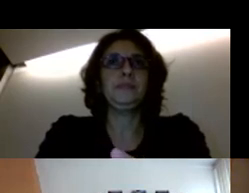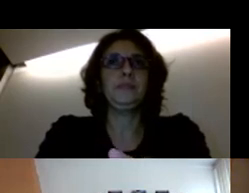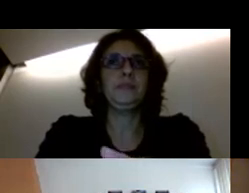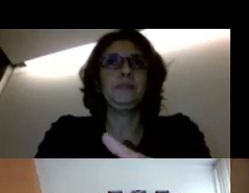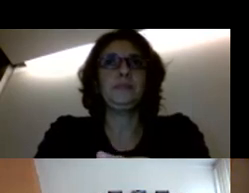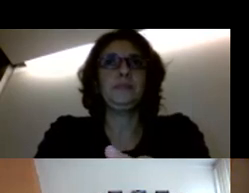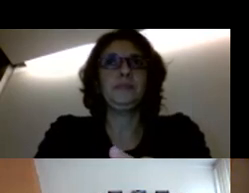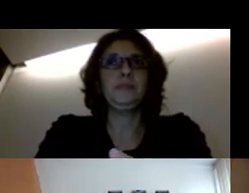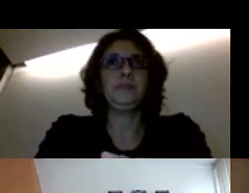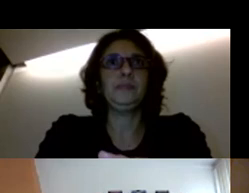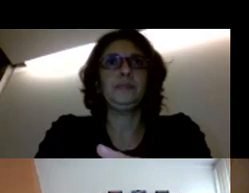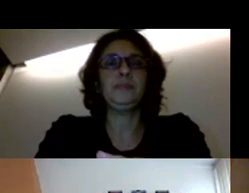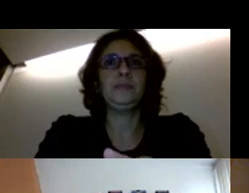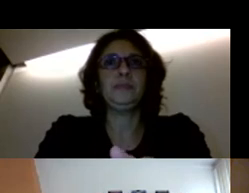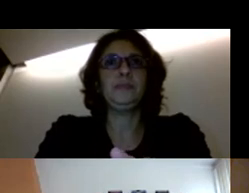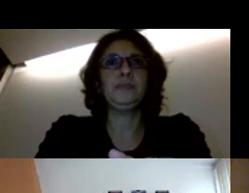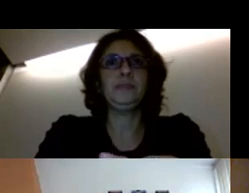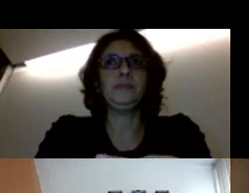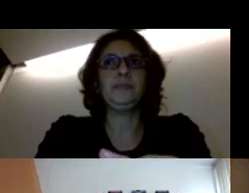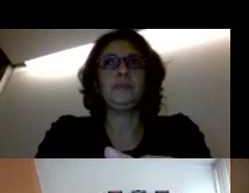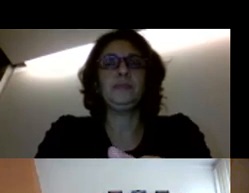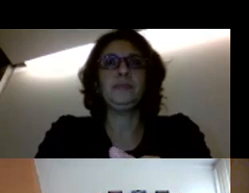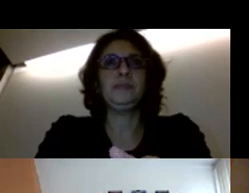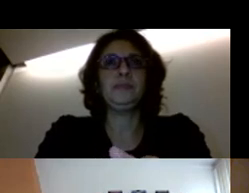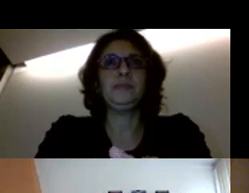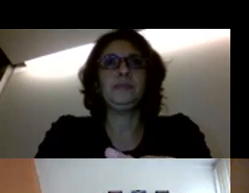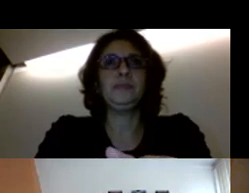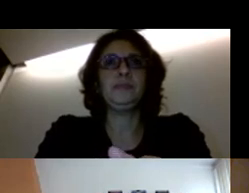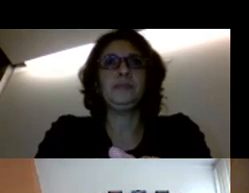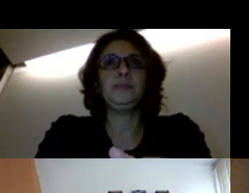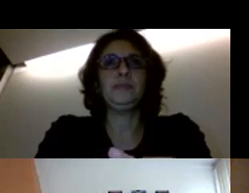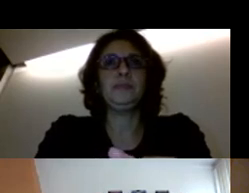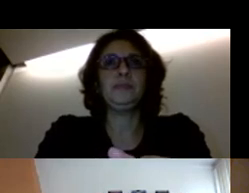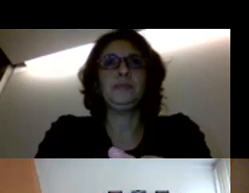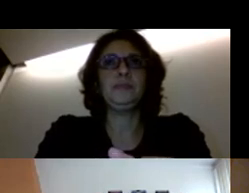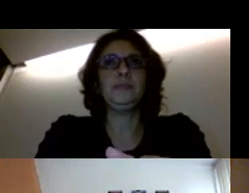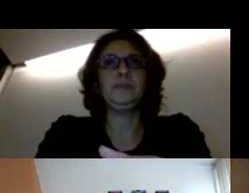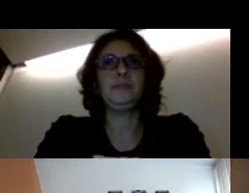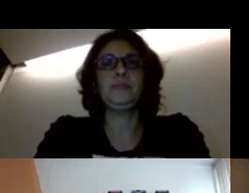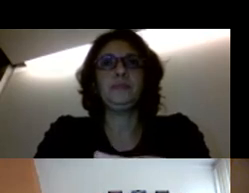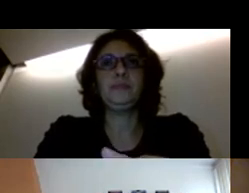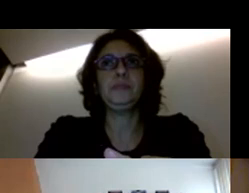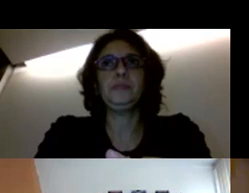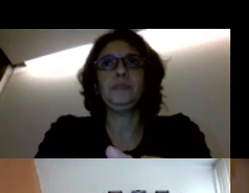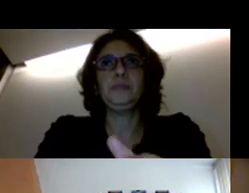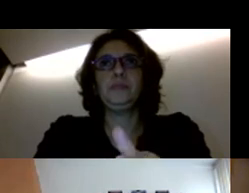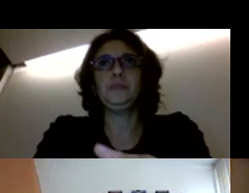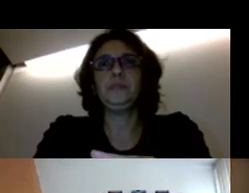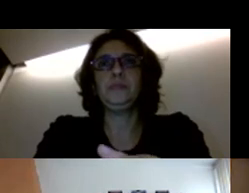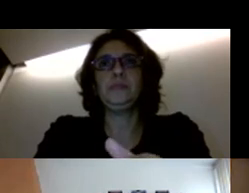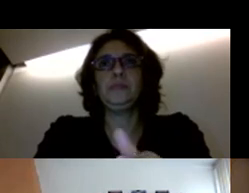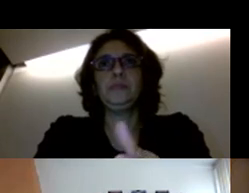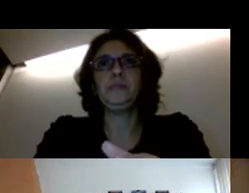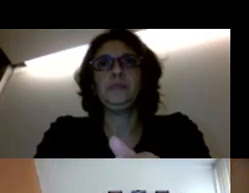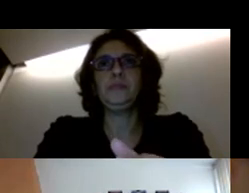compartirles es un documento de Google Drive, es un Excel en el que ustedes van